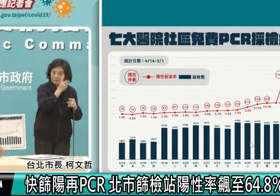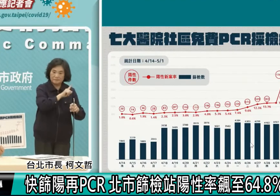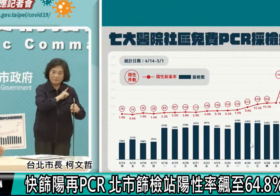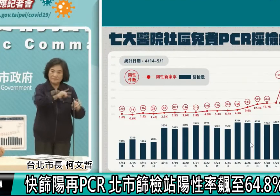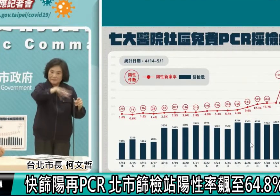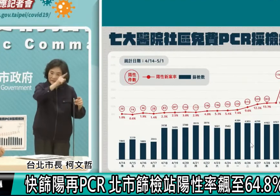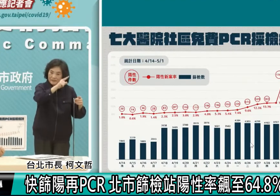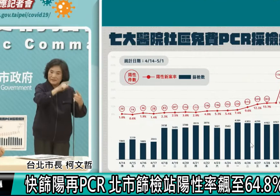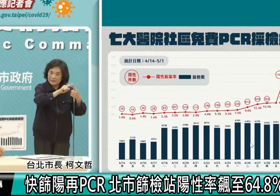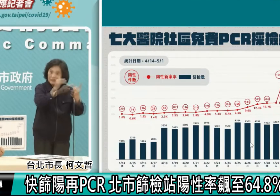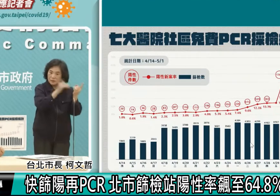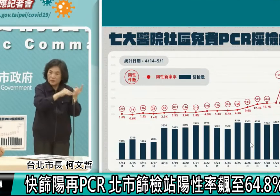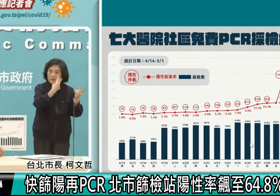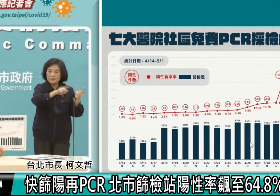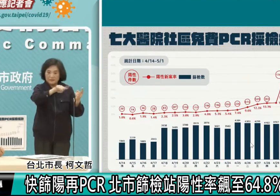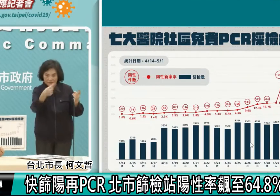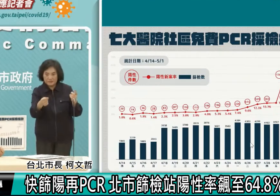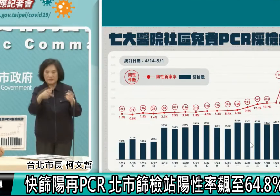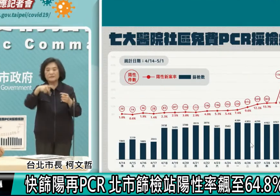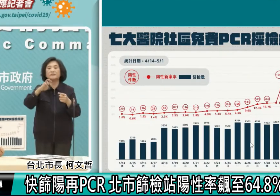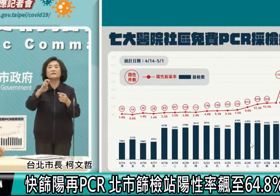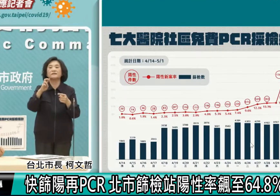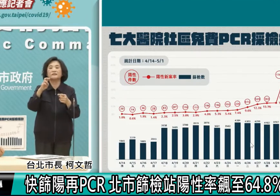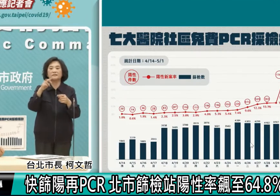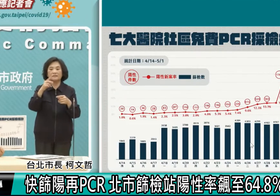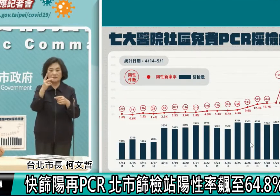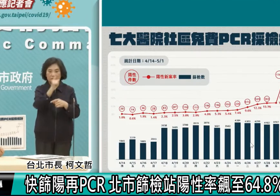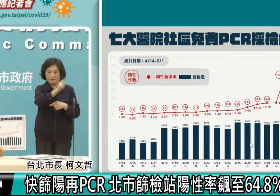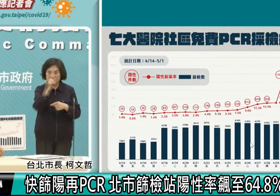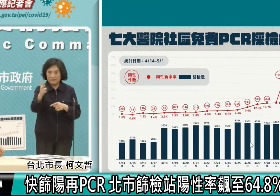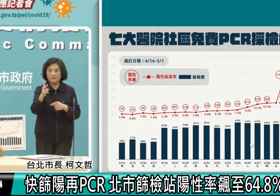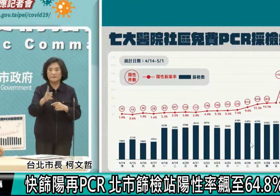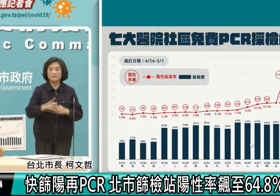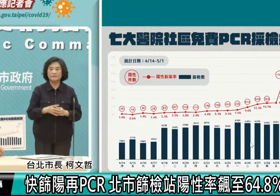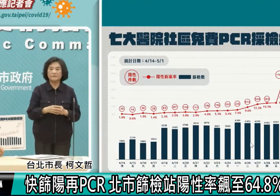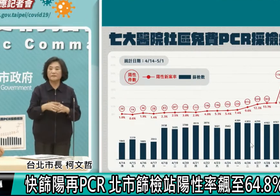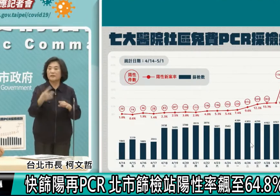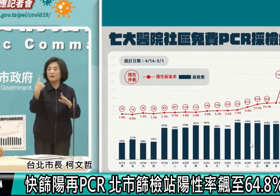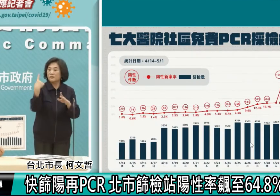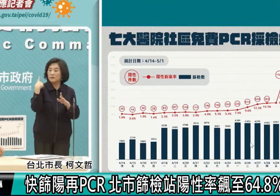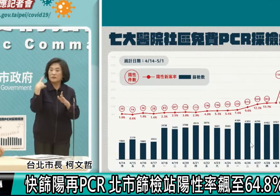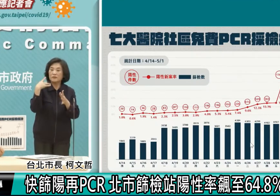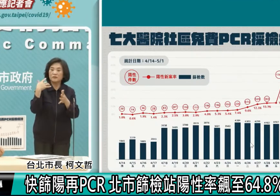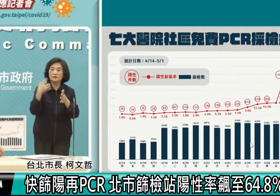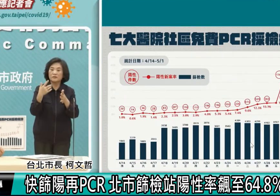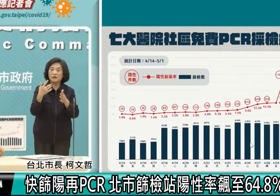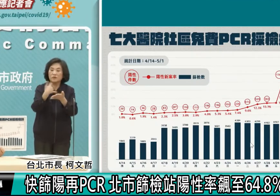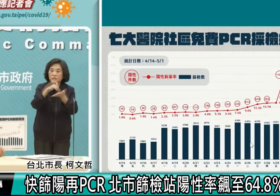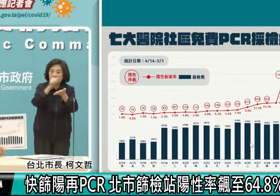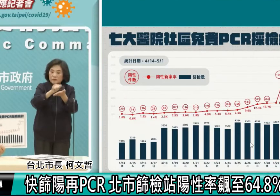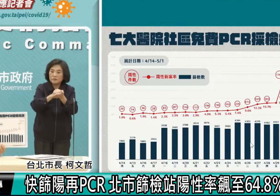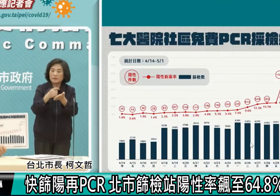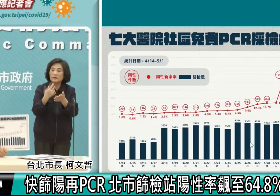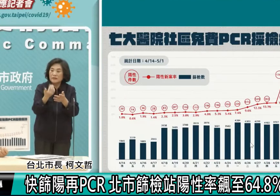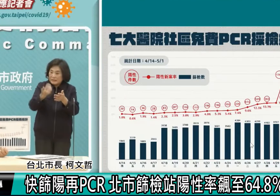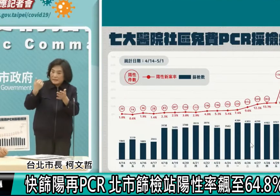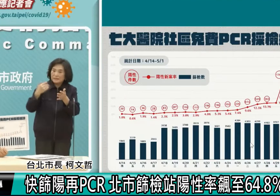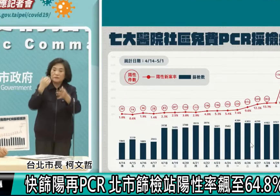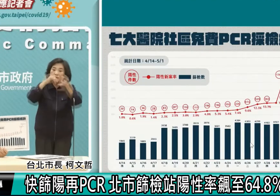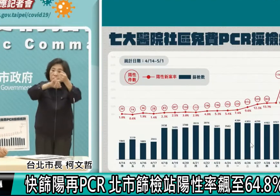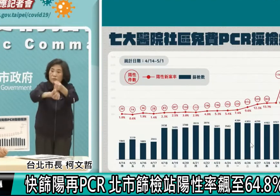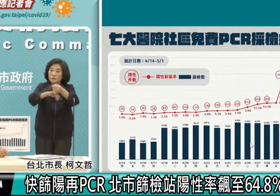来的。那我希望这个，因为这是统计到昨天的、啊、哈，因为昨天有一些是之前预约的，我们既然都来了，我们也不